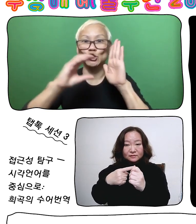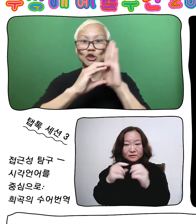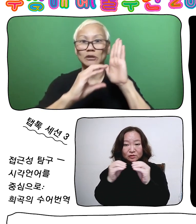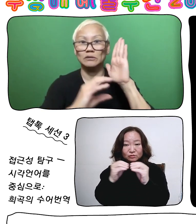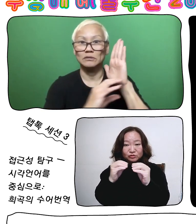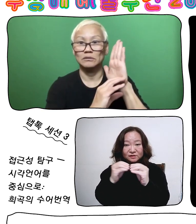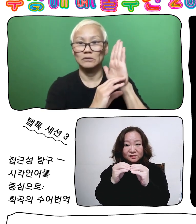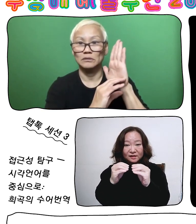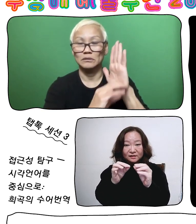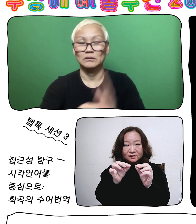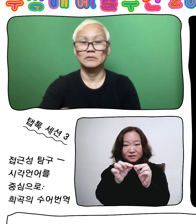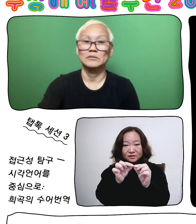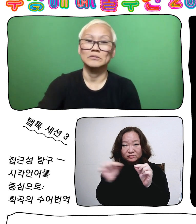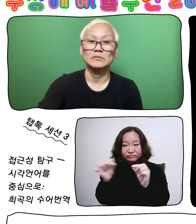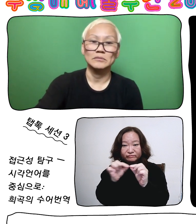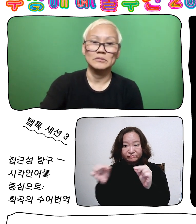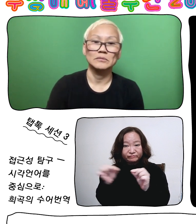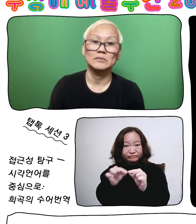구획,